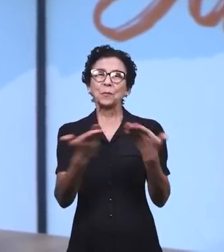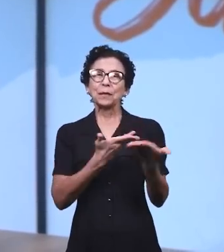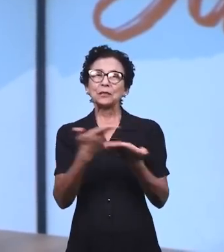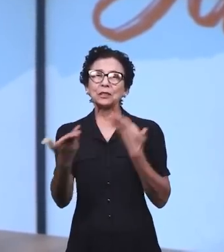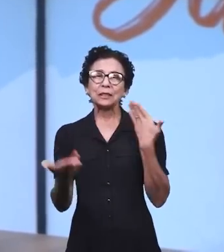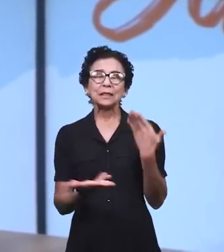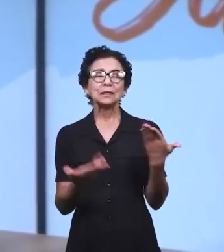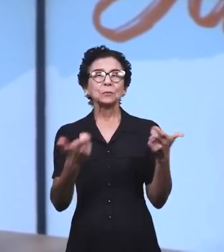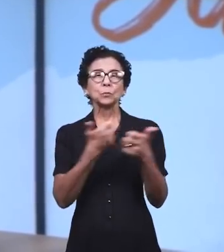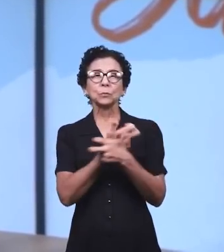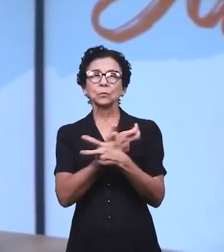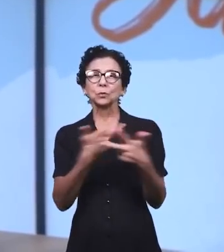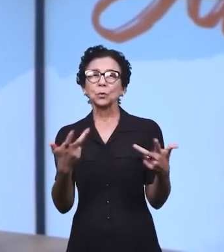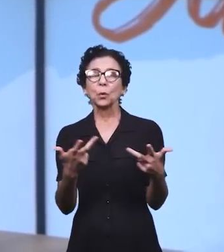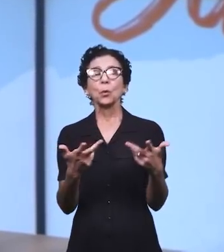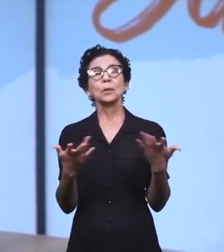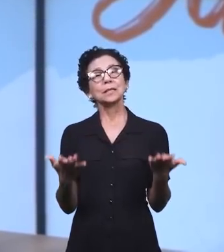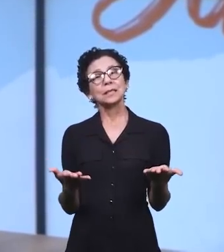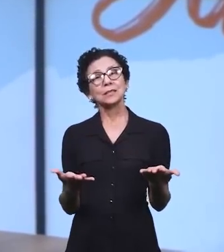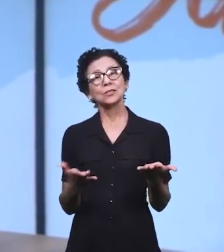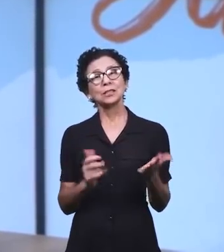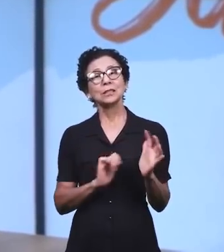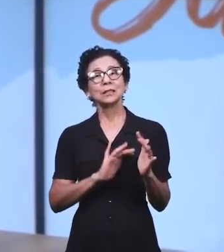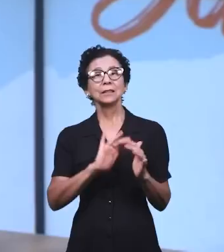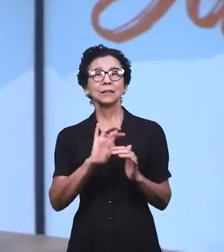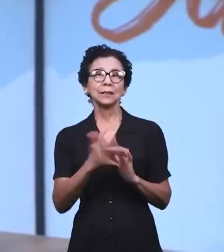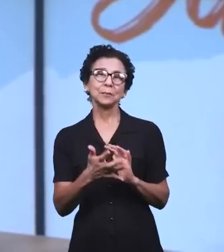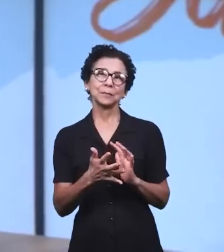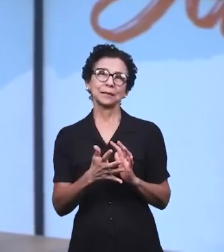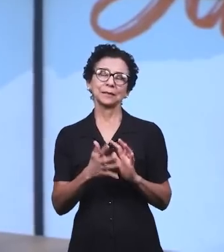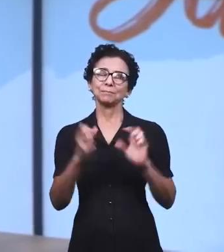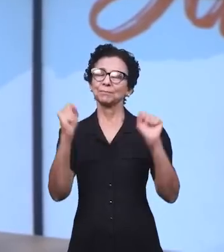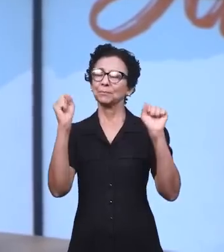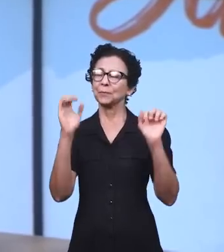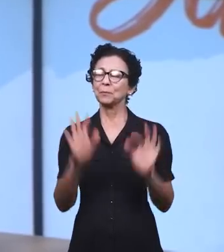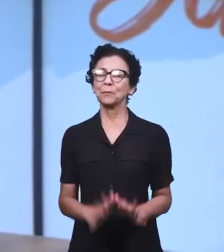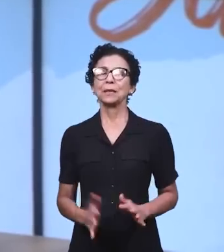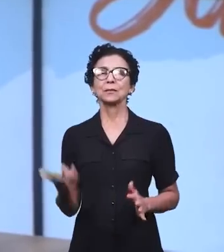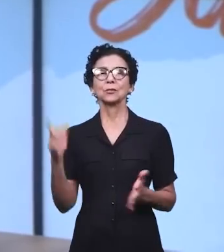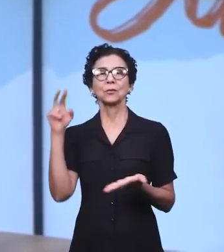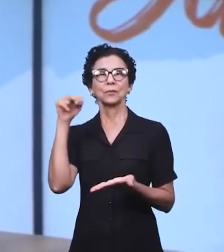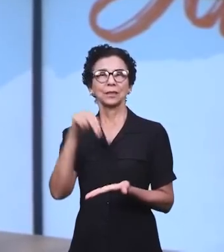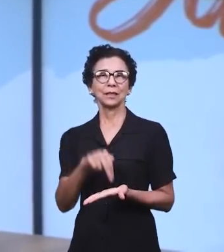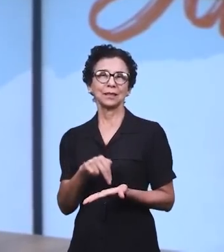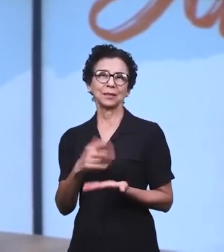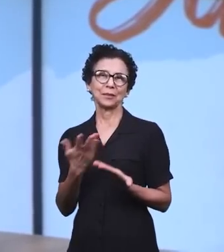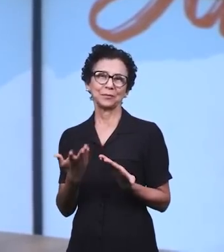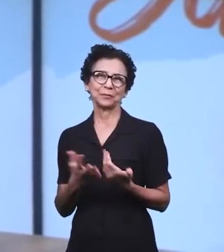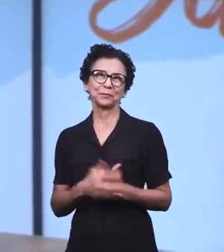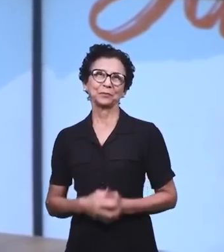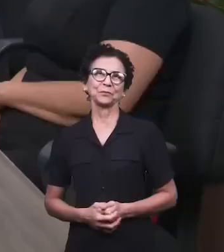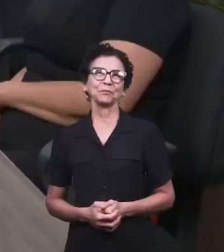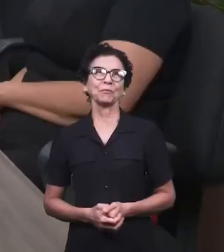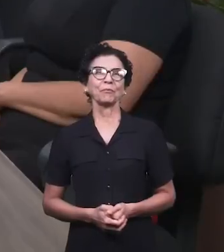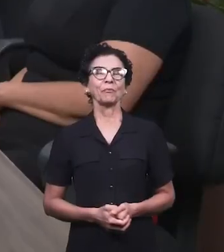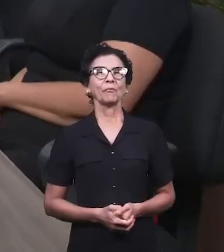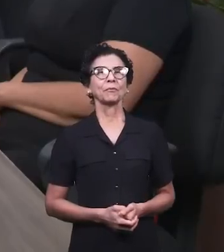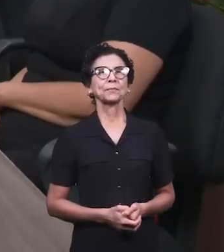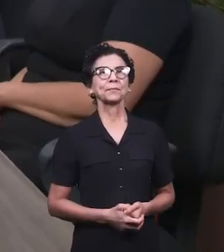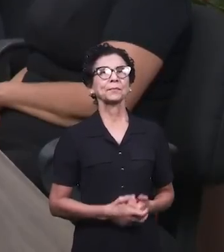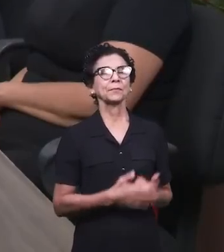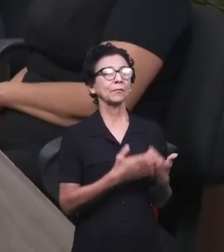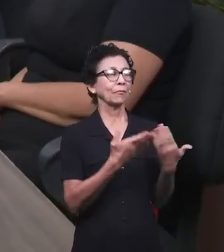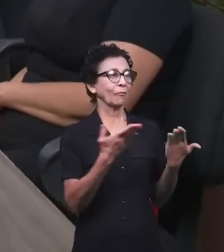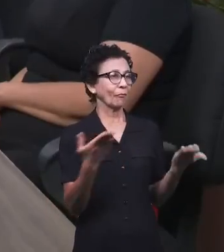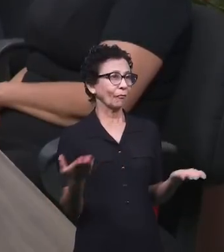sobre Libras, sobre os sinais de vida e uma bênção estar novamente aqui com vocês, irmãos. Amém. Nós